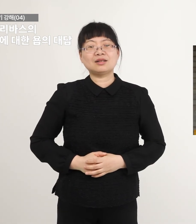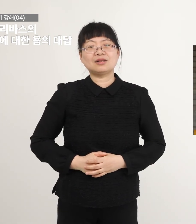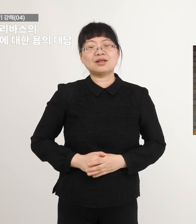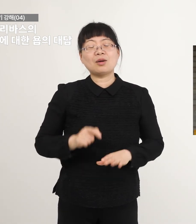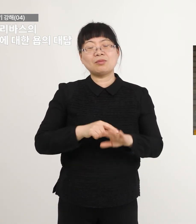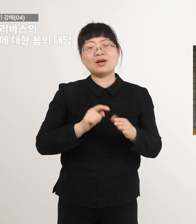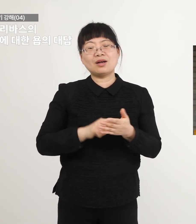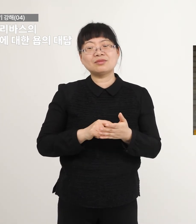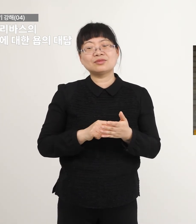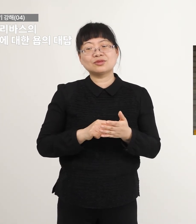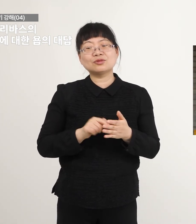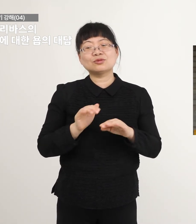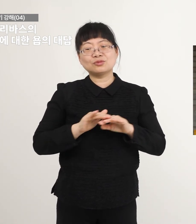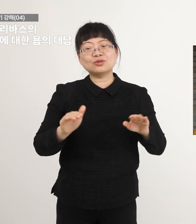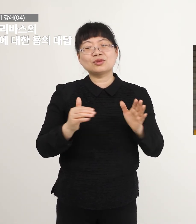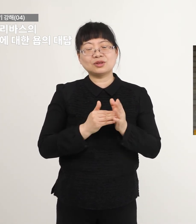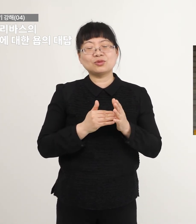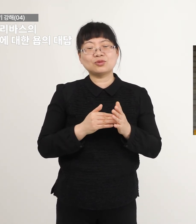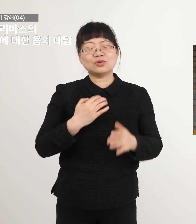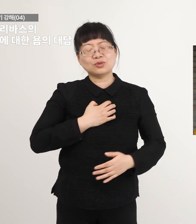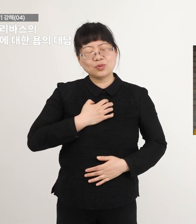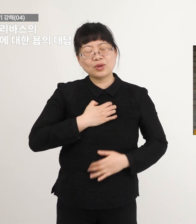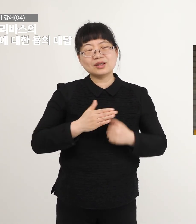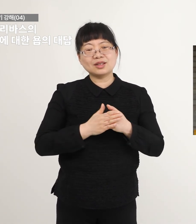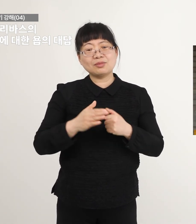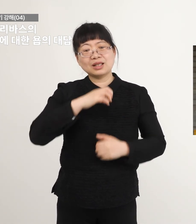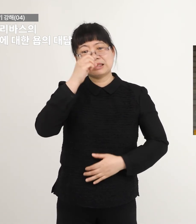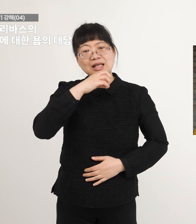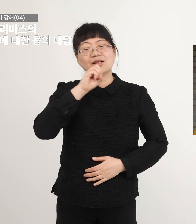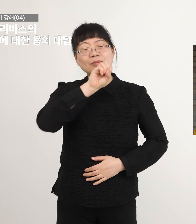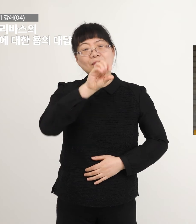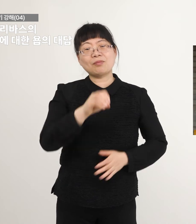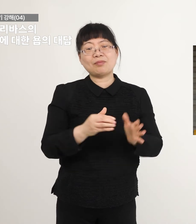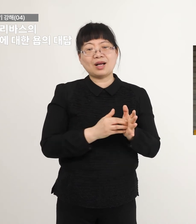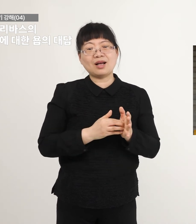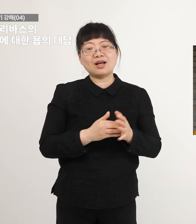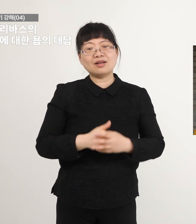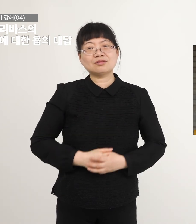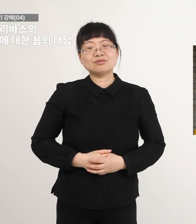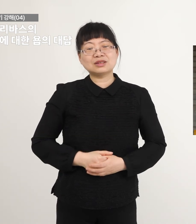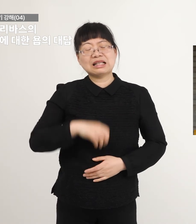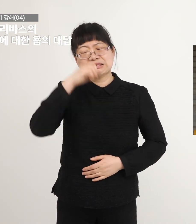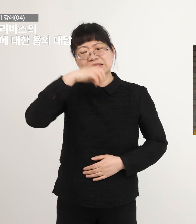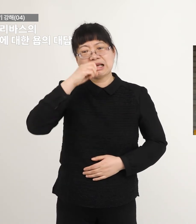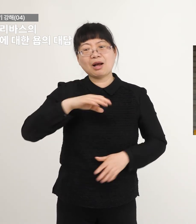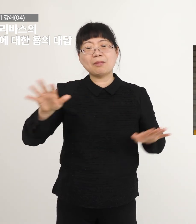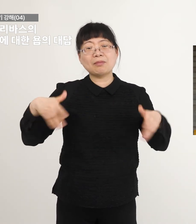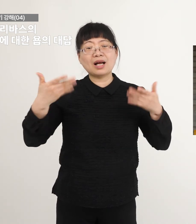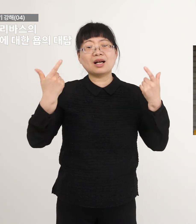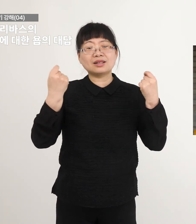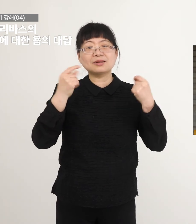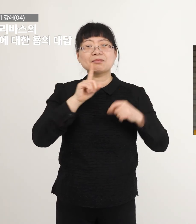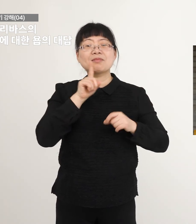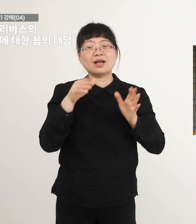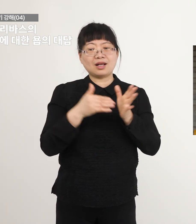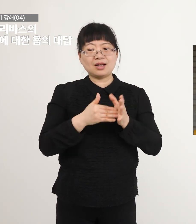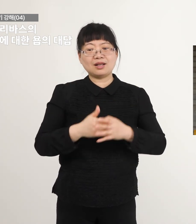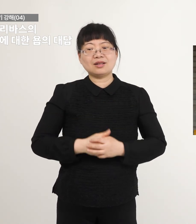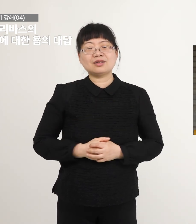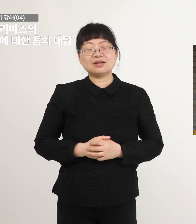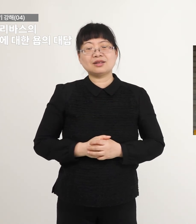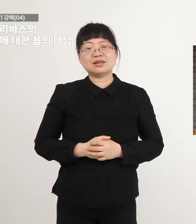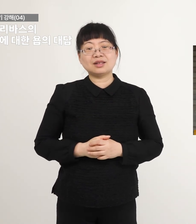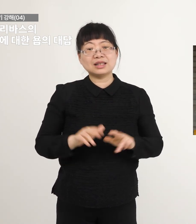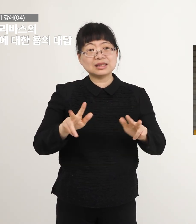마음도 풀어지고 속도 상하고 그래서 한 얘기예요. 이건 무슨 얘기예요? 그 바람 같은 말이었다 그 말이에요.